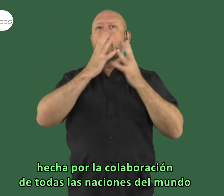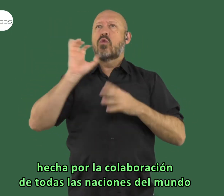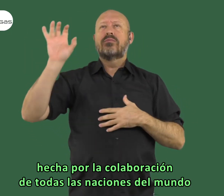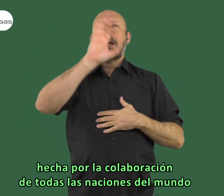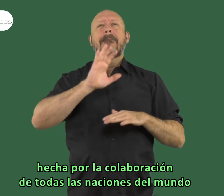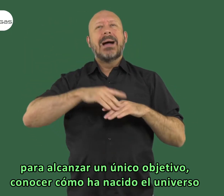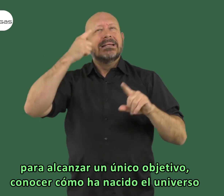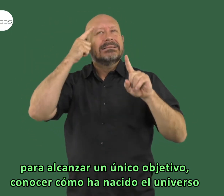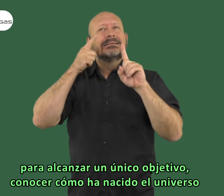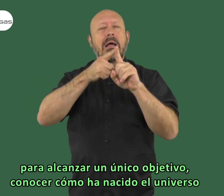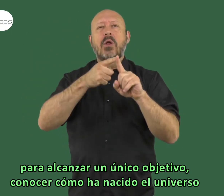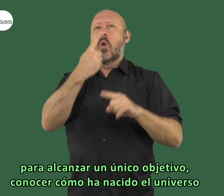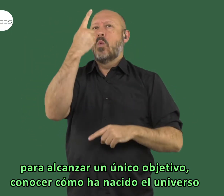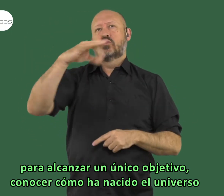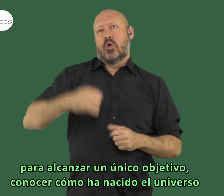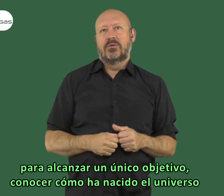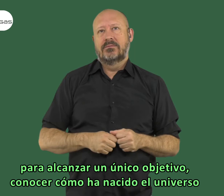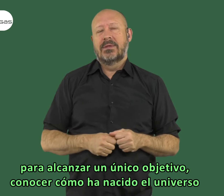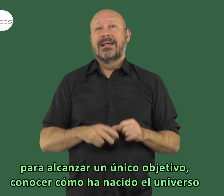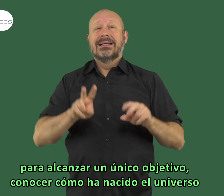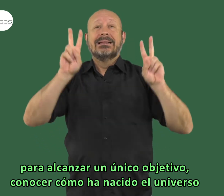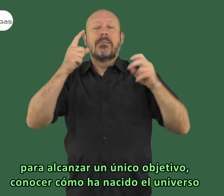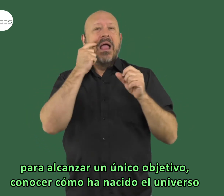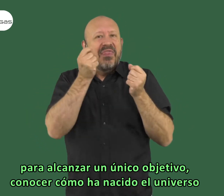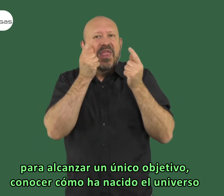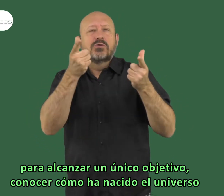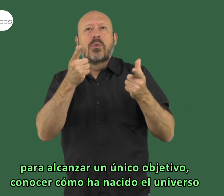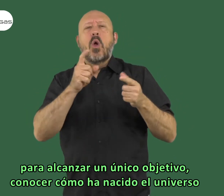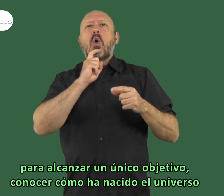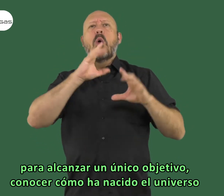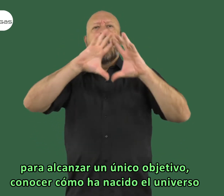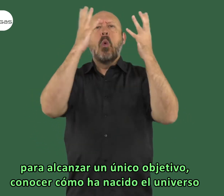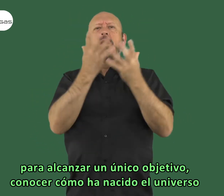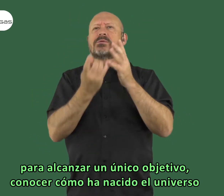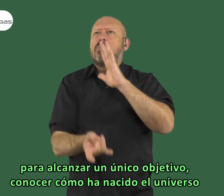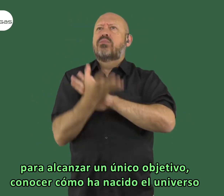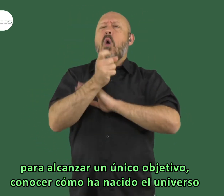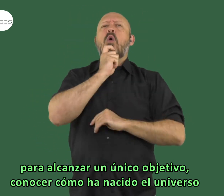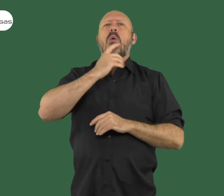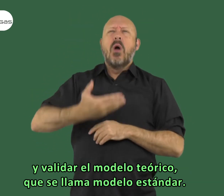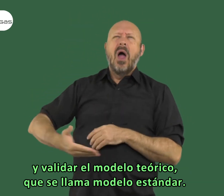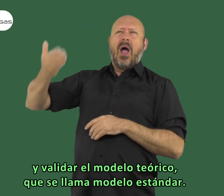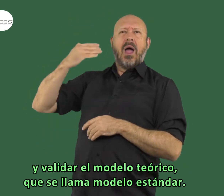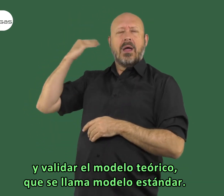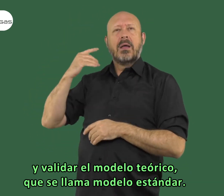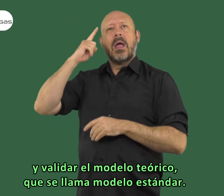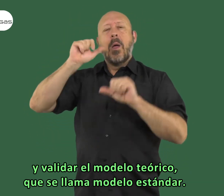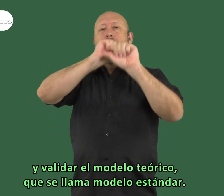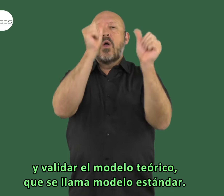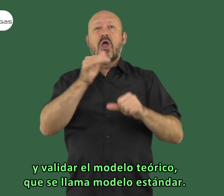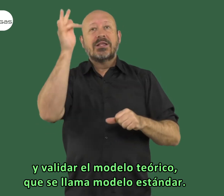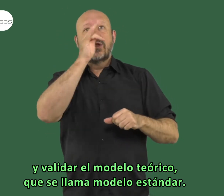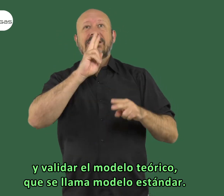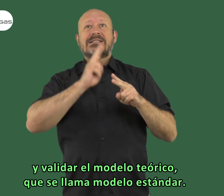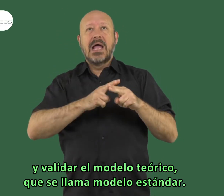todas las naciones del mundo para alcanzar un objetivo solo, que ha sido lo de descubrir cómo ha nacido el universo y de validar